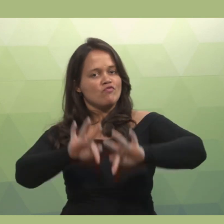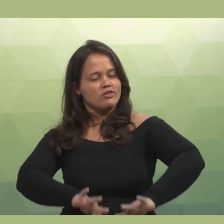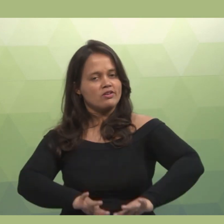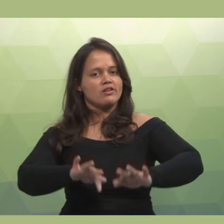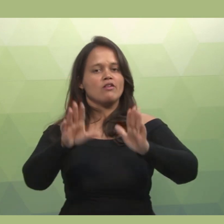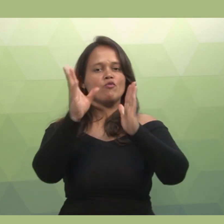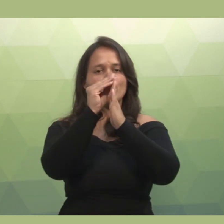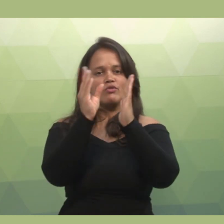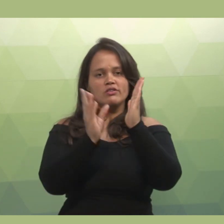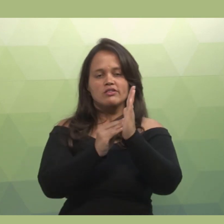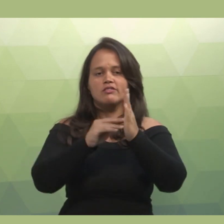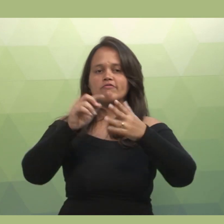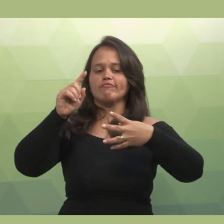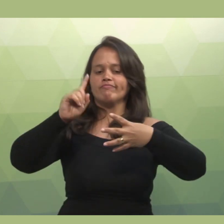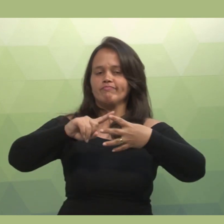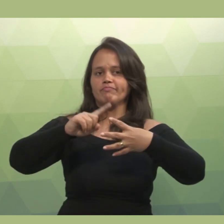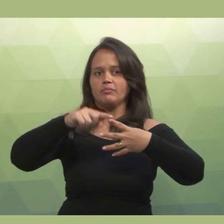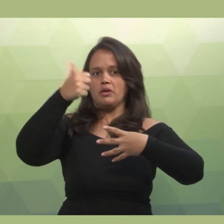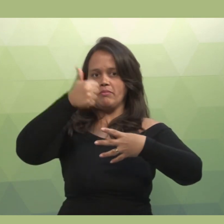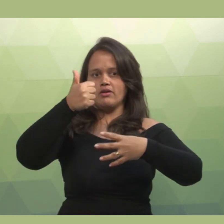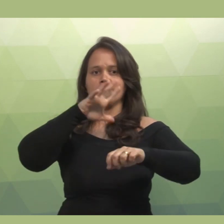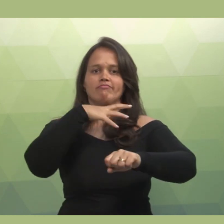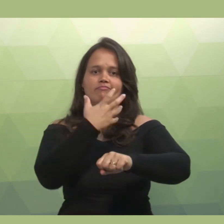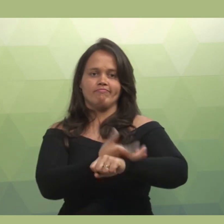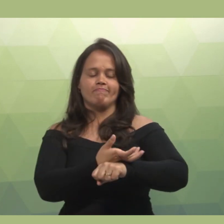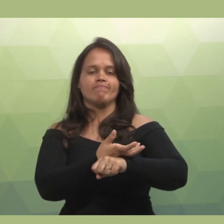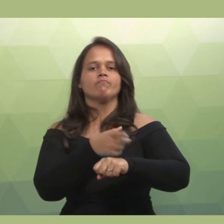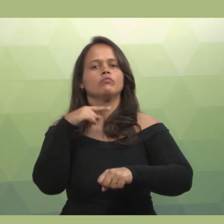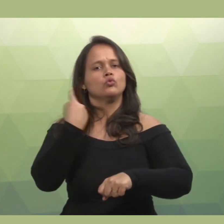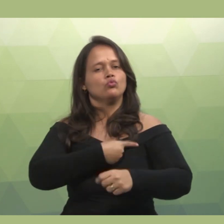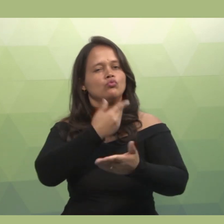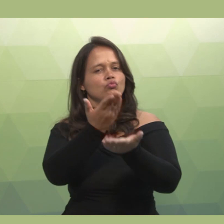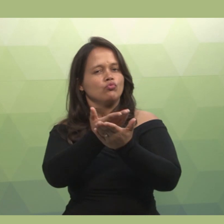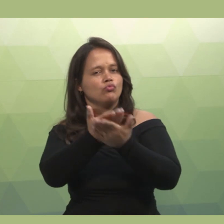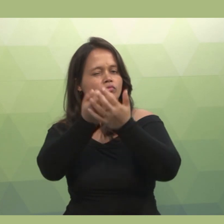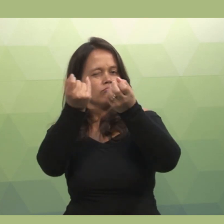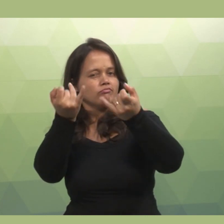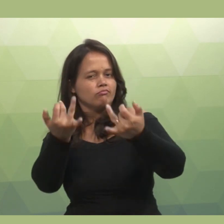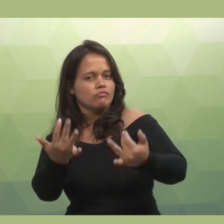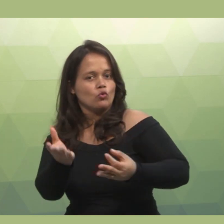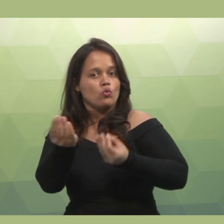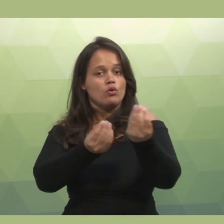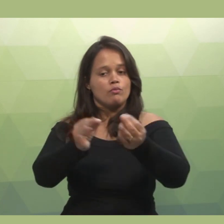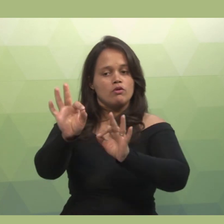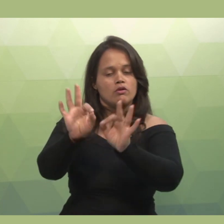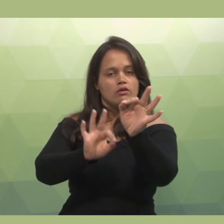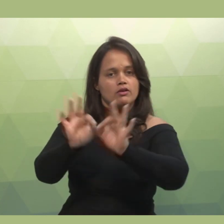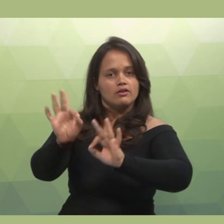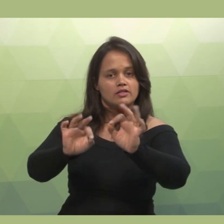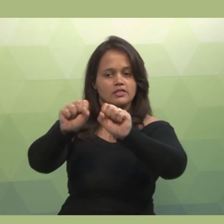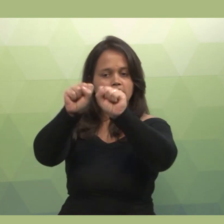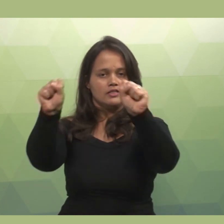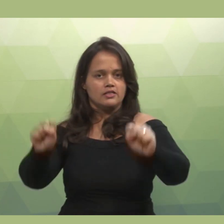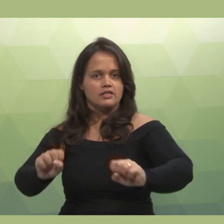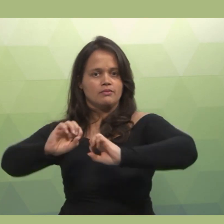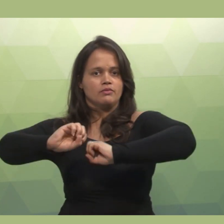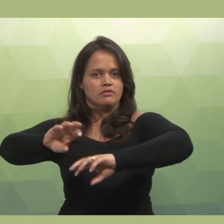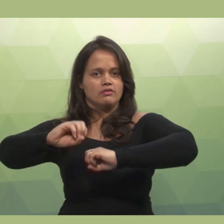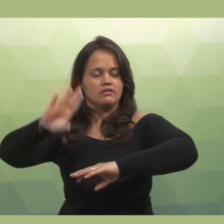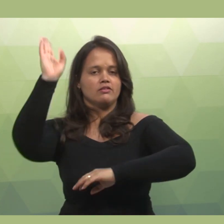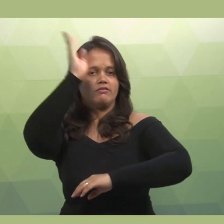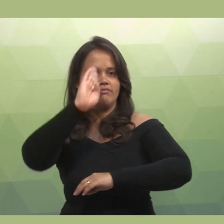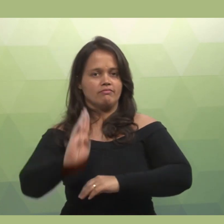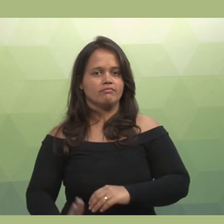isso, chegamos ao final do conteúdo dessa primeira unidade da disciplina. Vimos sobre como é organizado o